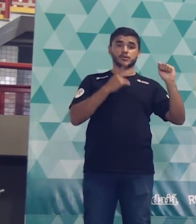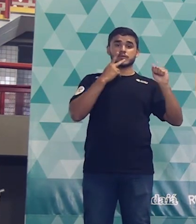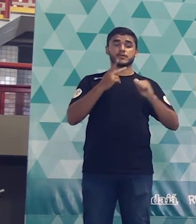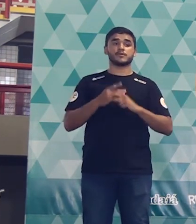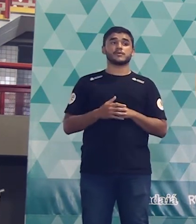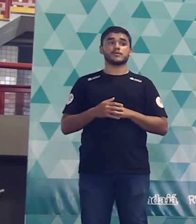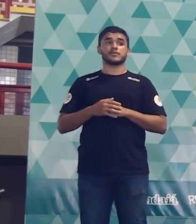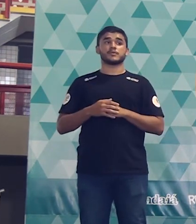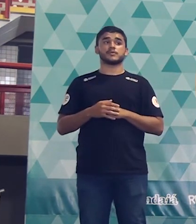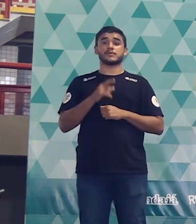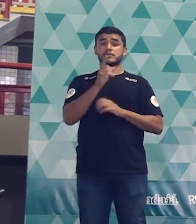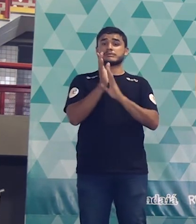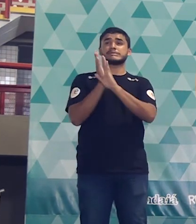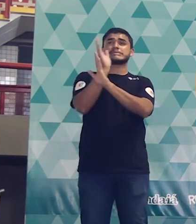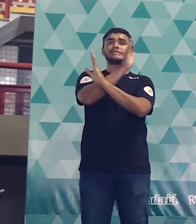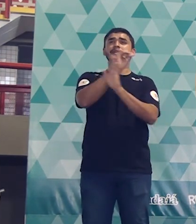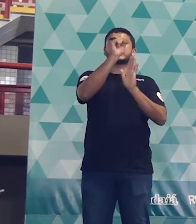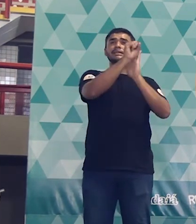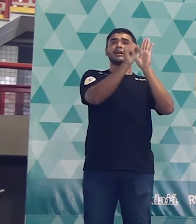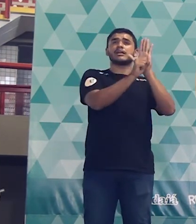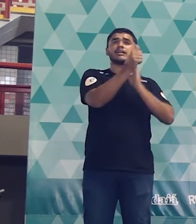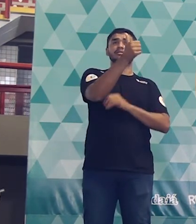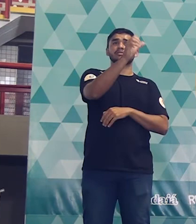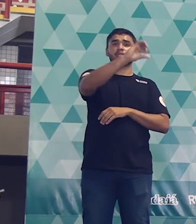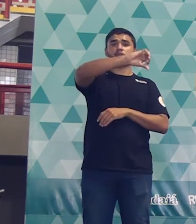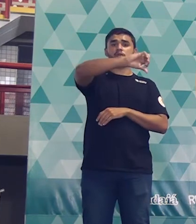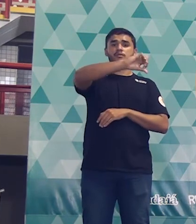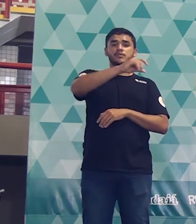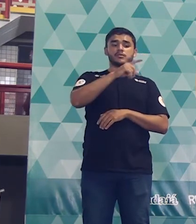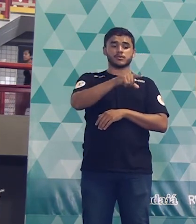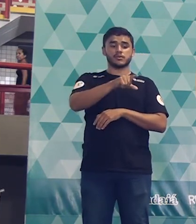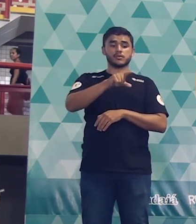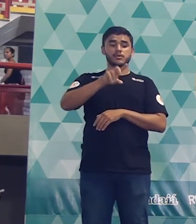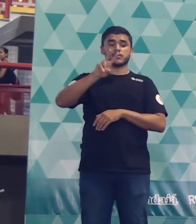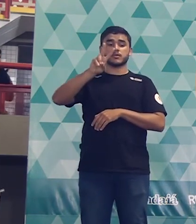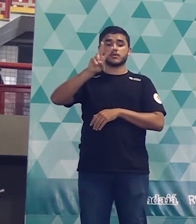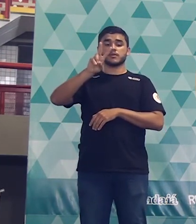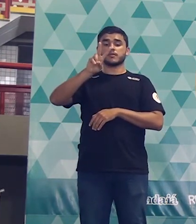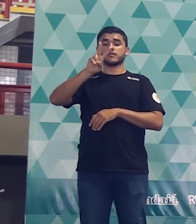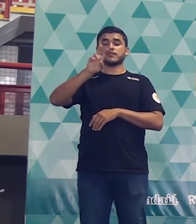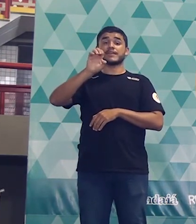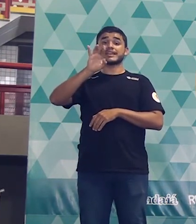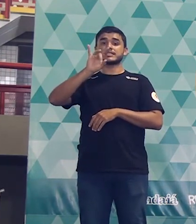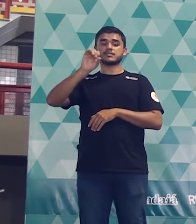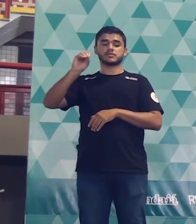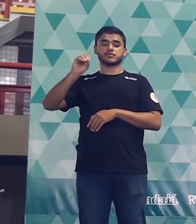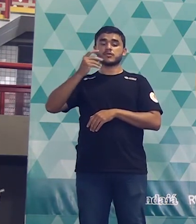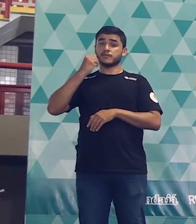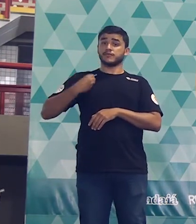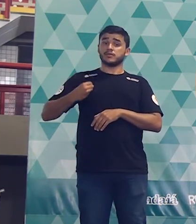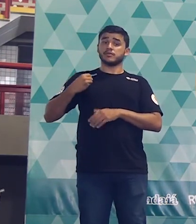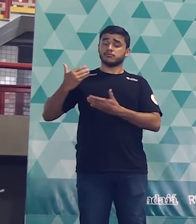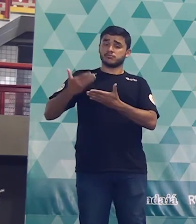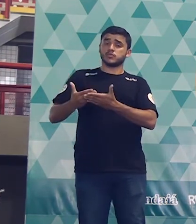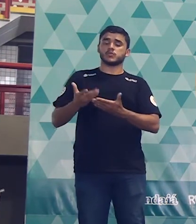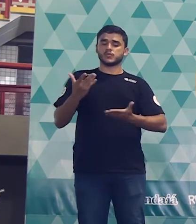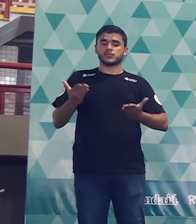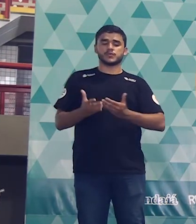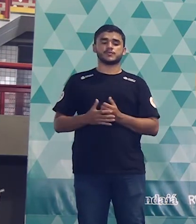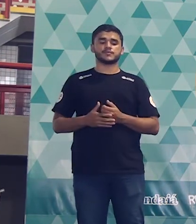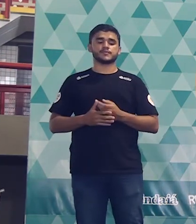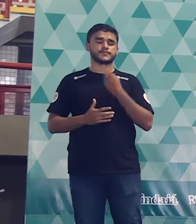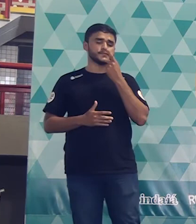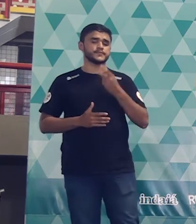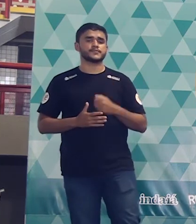morreu faz tempo, ele é do século XIX e Luiz Fernando Veríssimo ainda está vivo. Filho do Érico Veríssimo. Vocês dois no telefone,